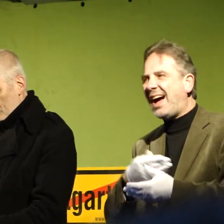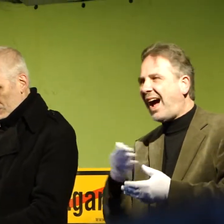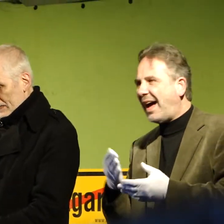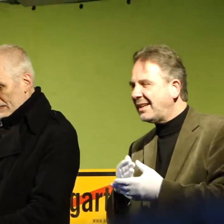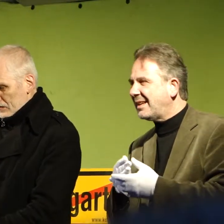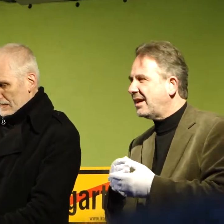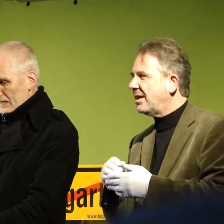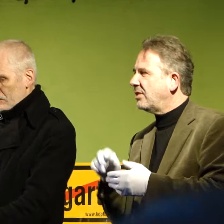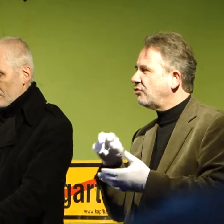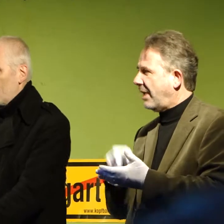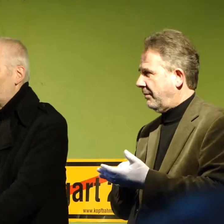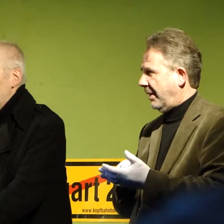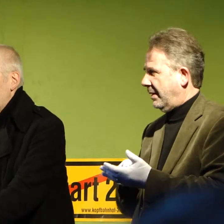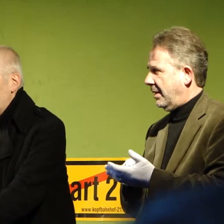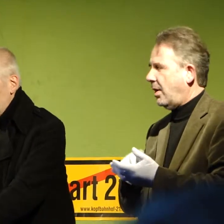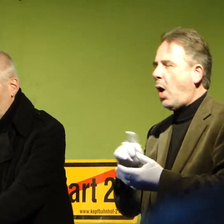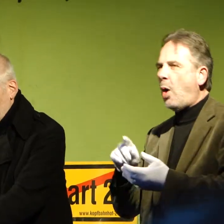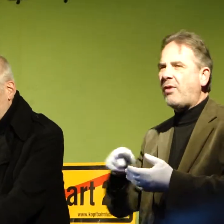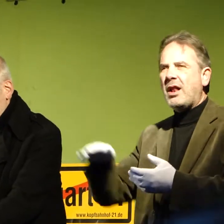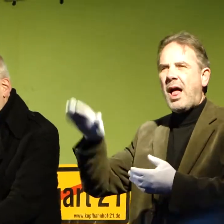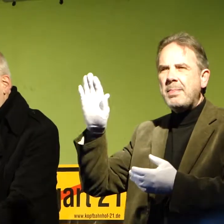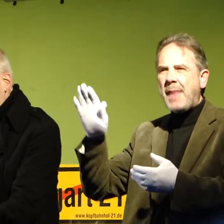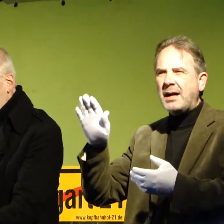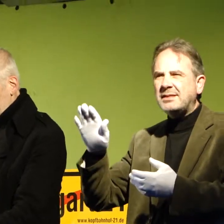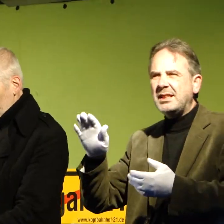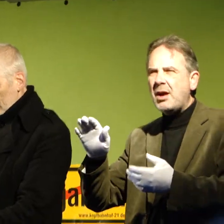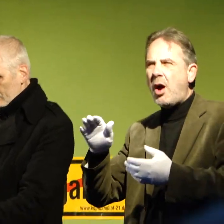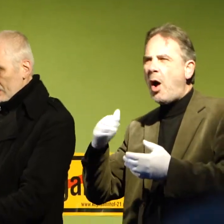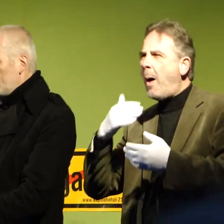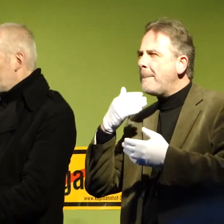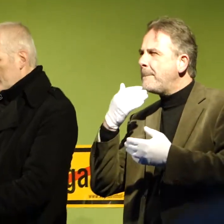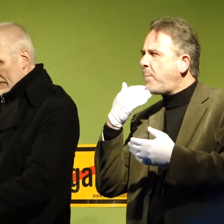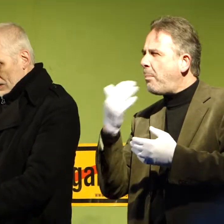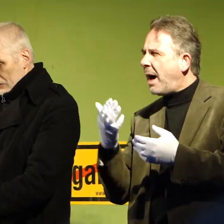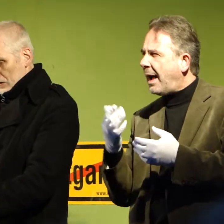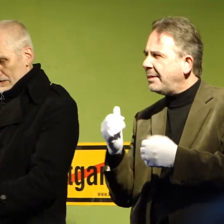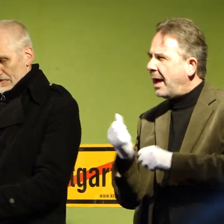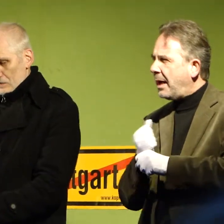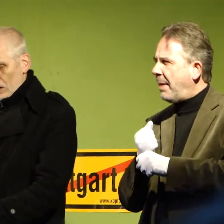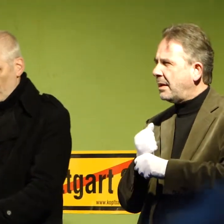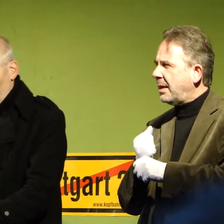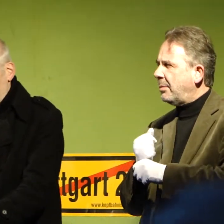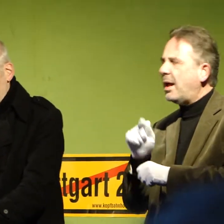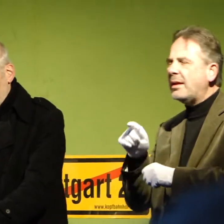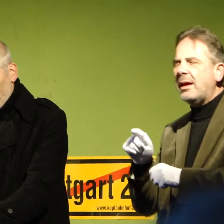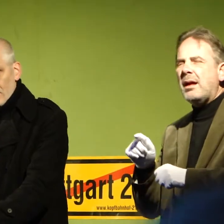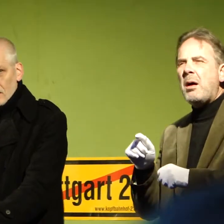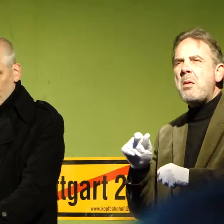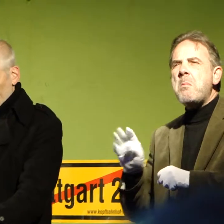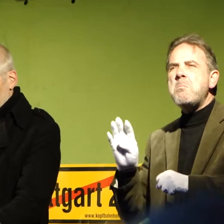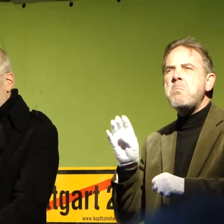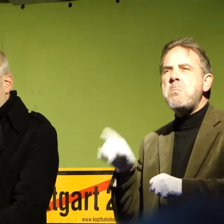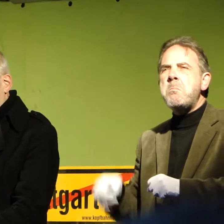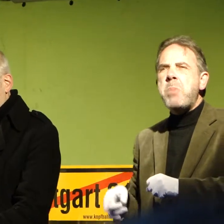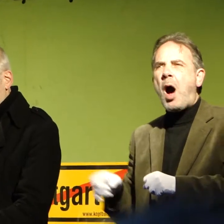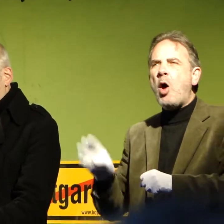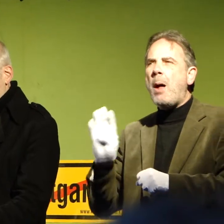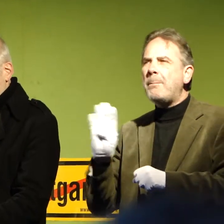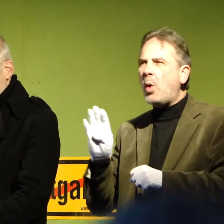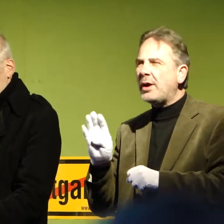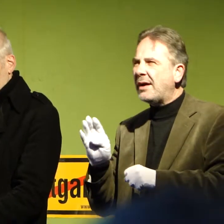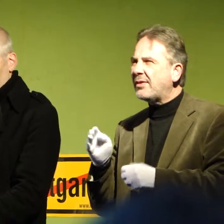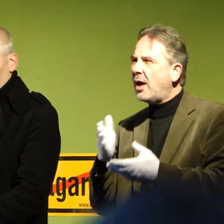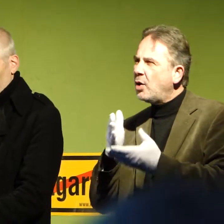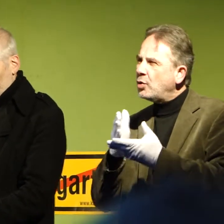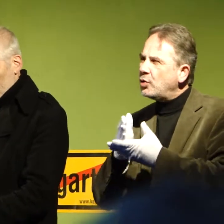und obwohl die Nationalsozialisten damit ihre Propaganda getrieben haben. Dafür, dass Paul Monatz während des Zweiten Weltkrieges